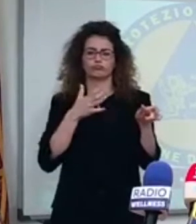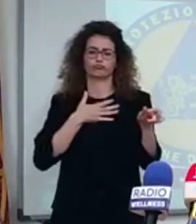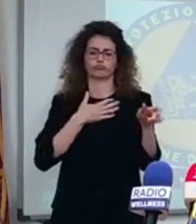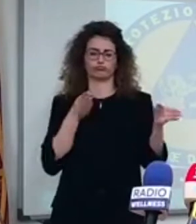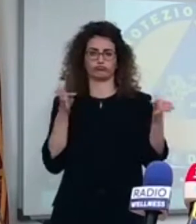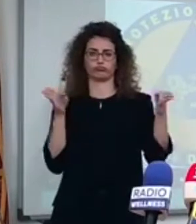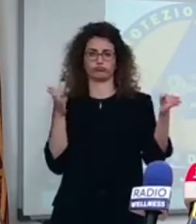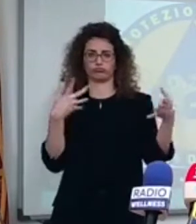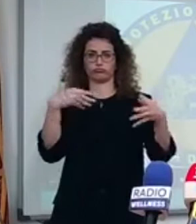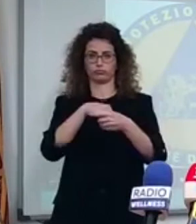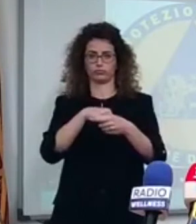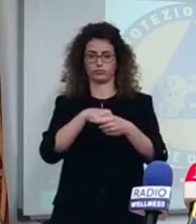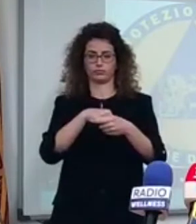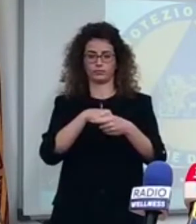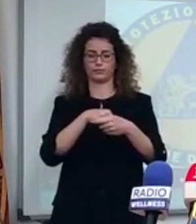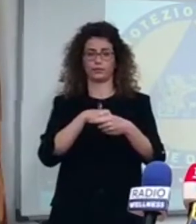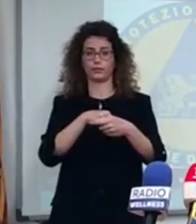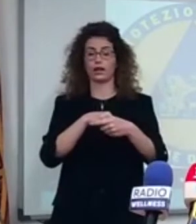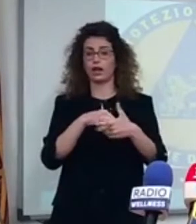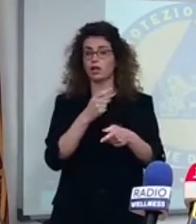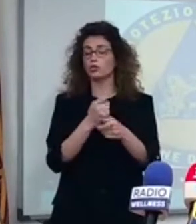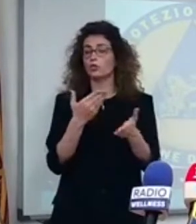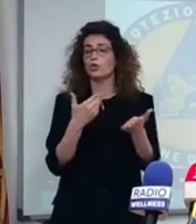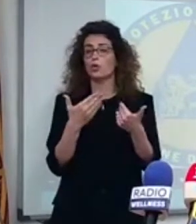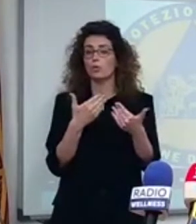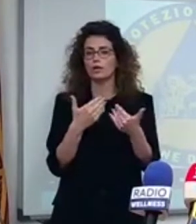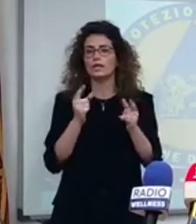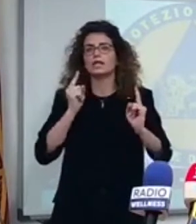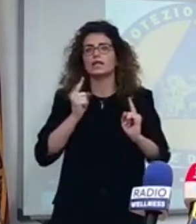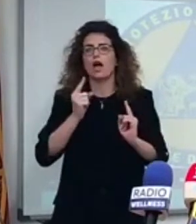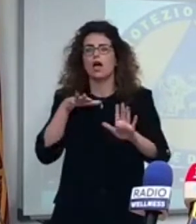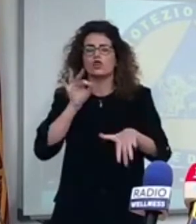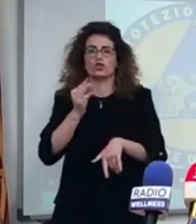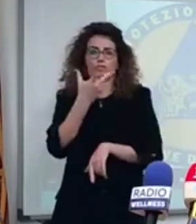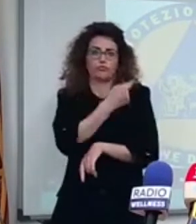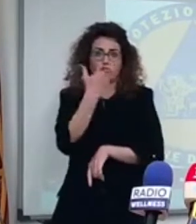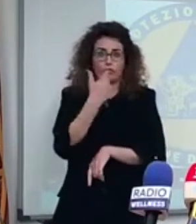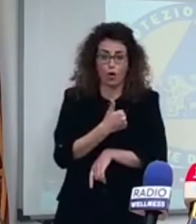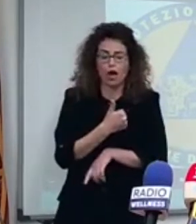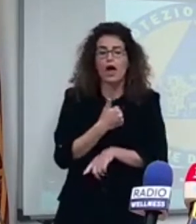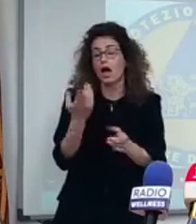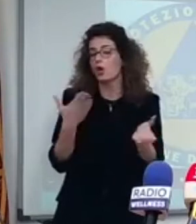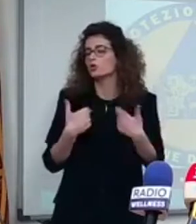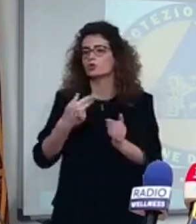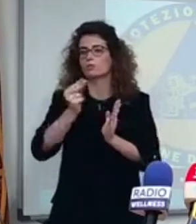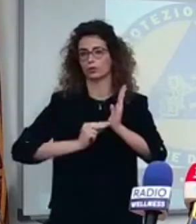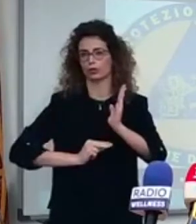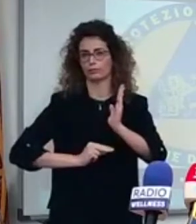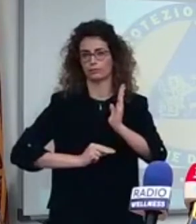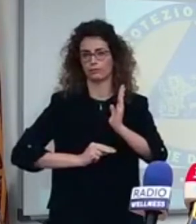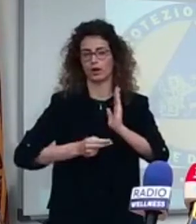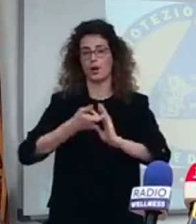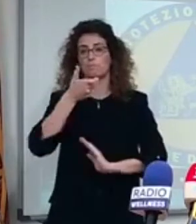di vaccinazione, di provvedere quanto prima, se hanno deciso di vaccinarsi, a prenotarsi, perché